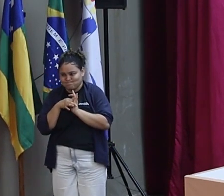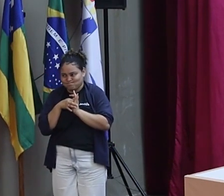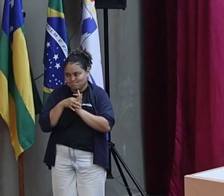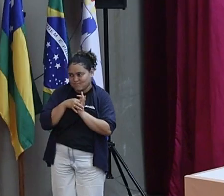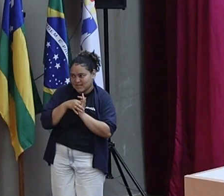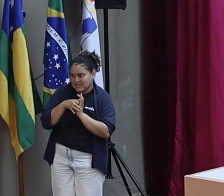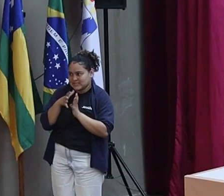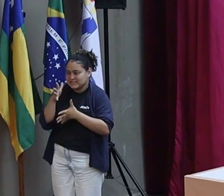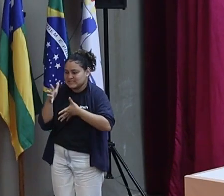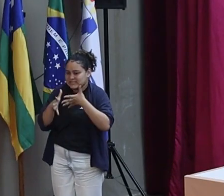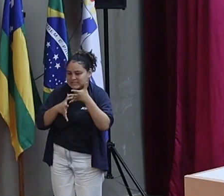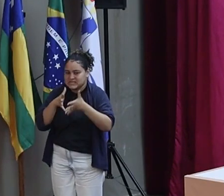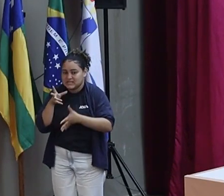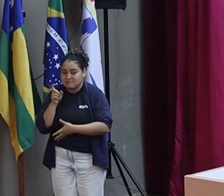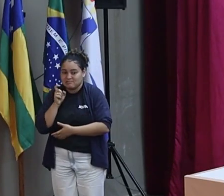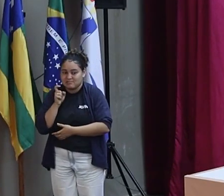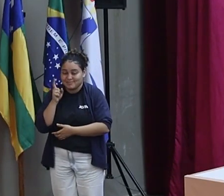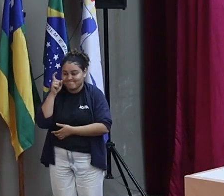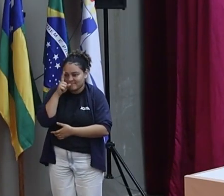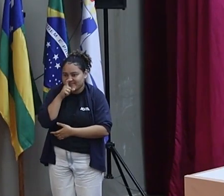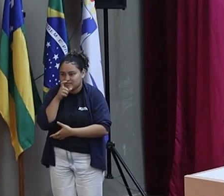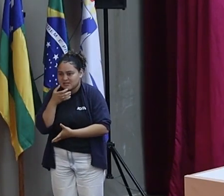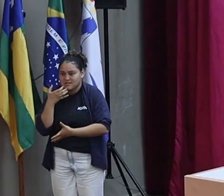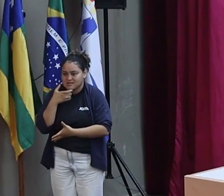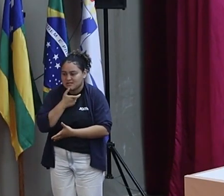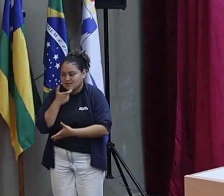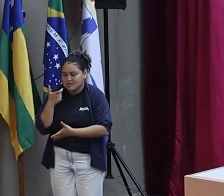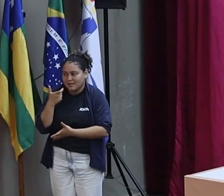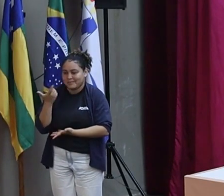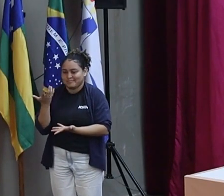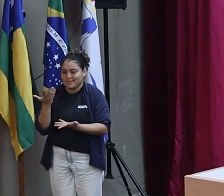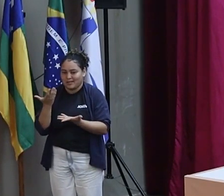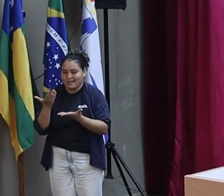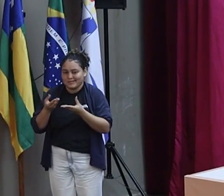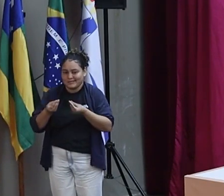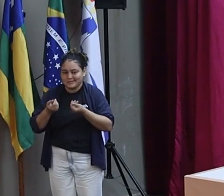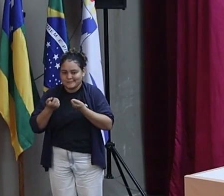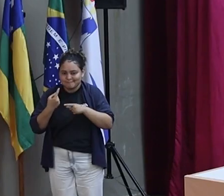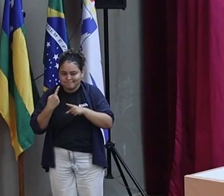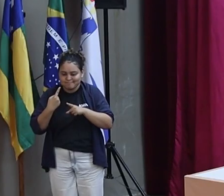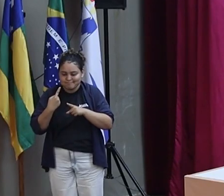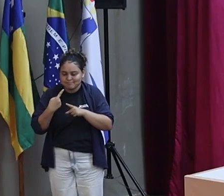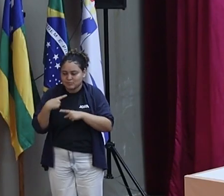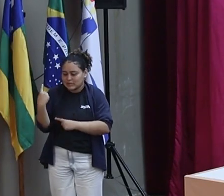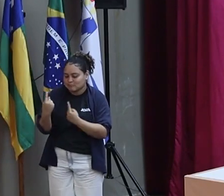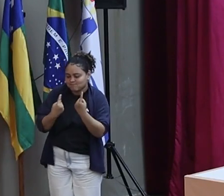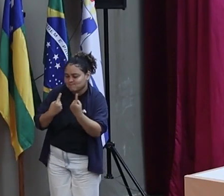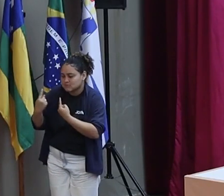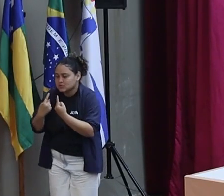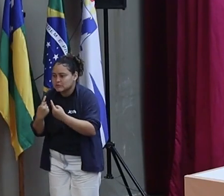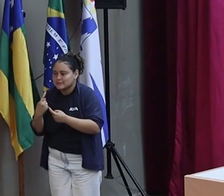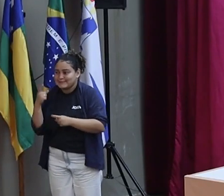sinaliza para uma desmobilização política, né, uma desarticulação, um trabalho cada vez mais individualizado nos